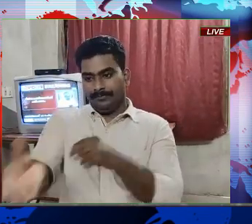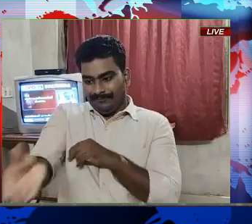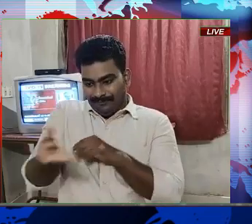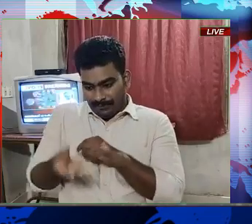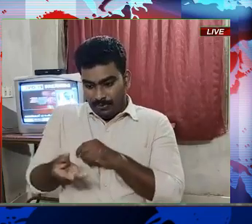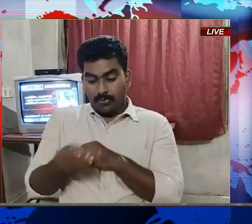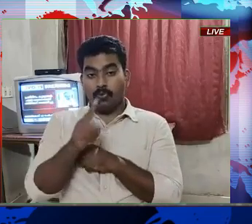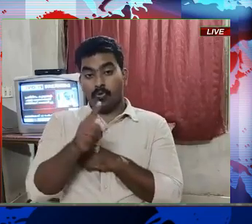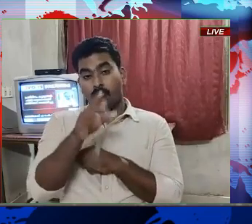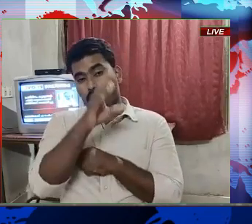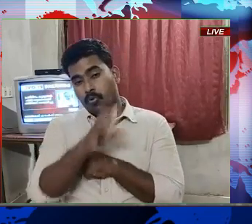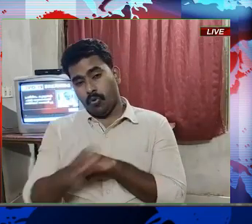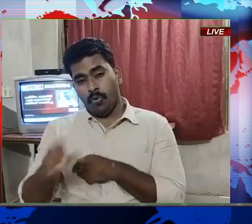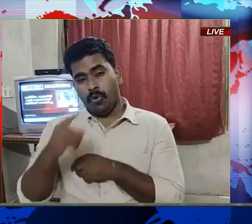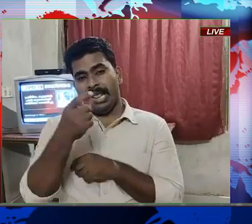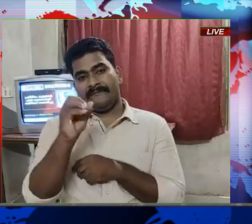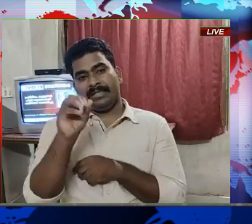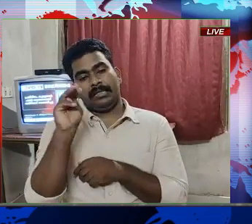കുറ്റക്കാർക്കെതിരെ